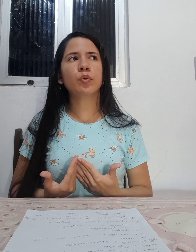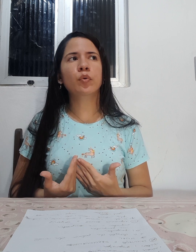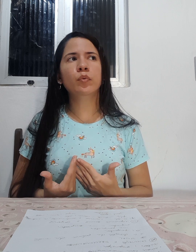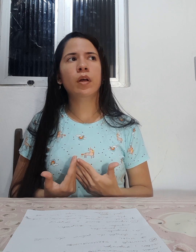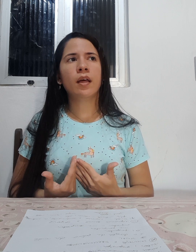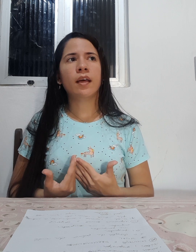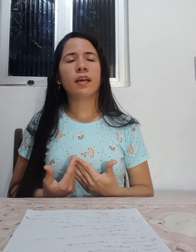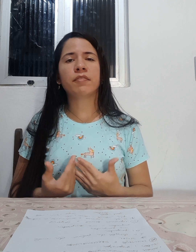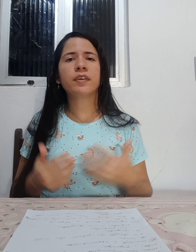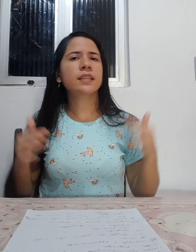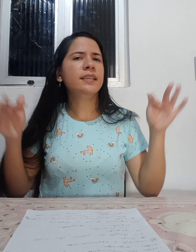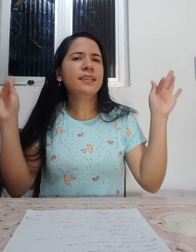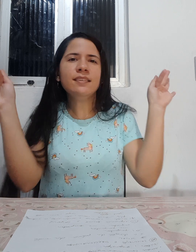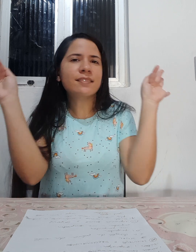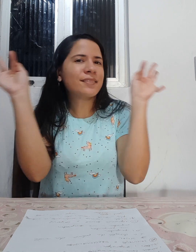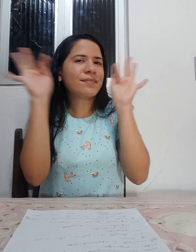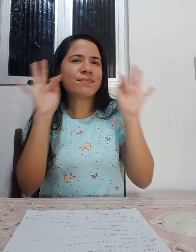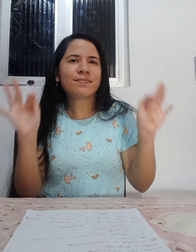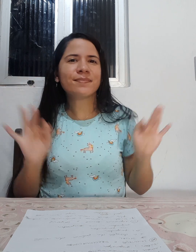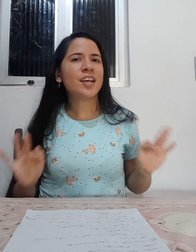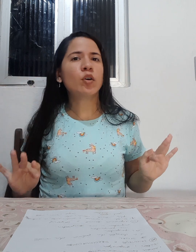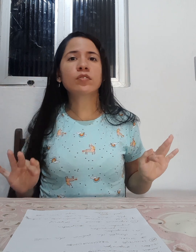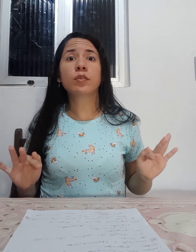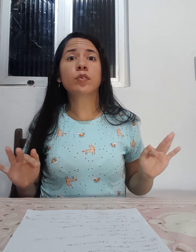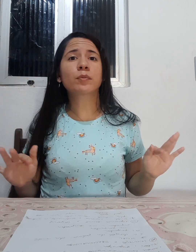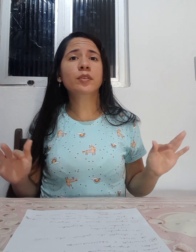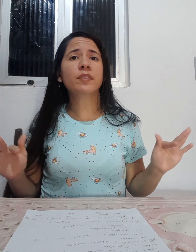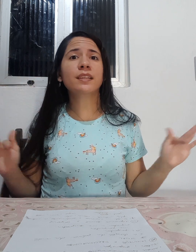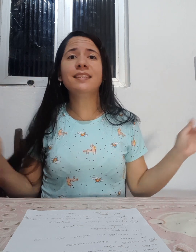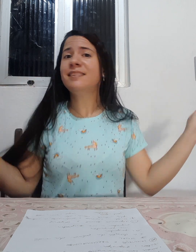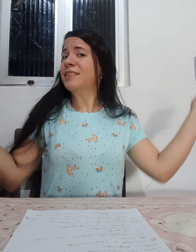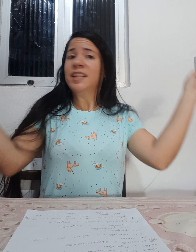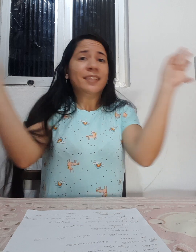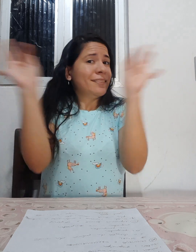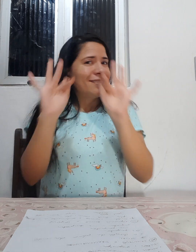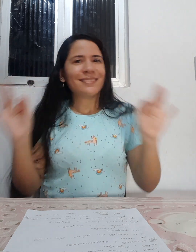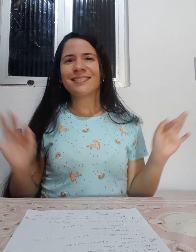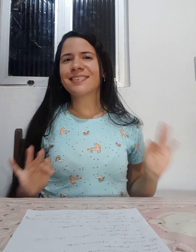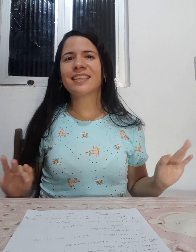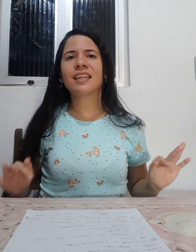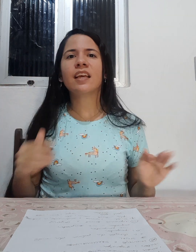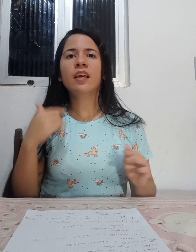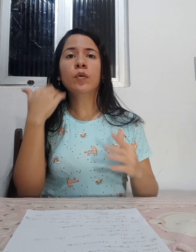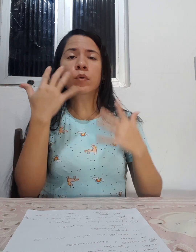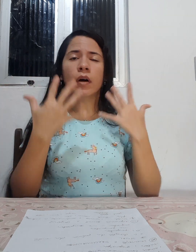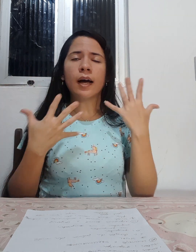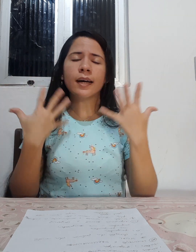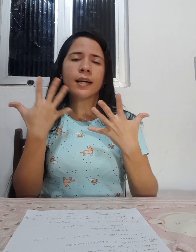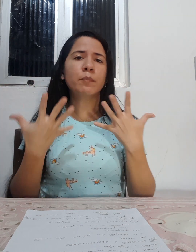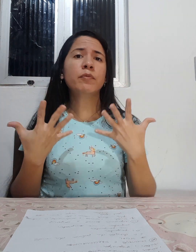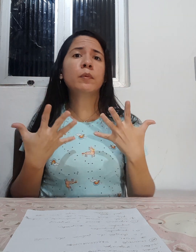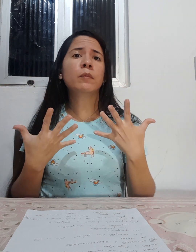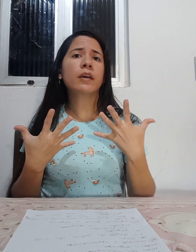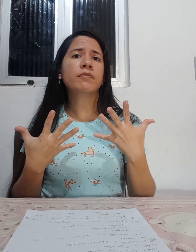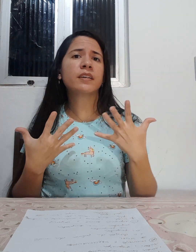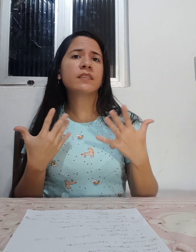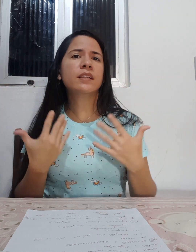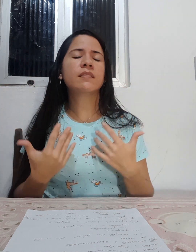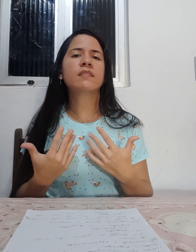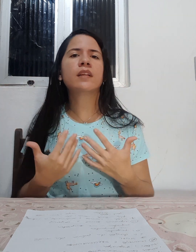estou feliz, ou se eu estou muito feliz, eu acabo fazendo esse sinal